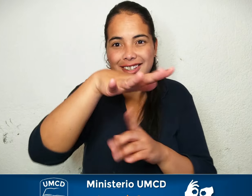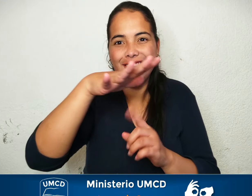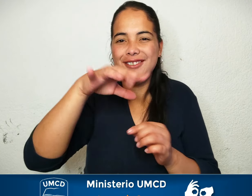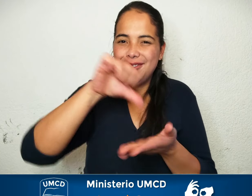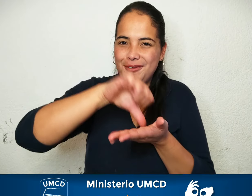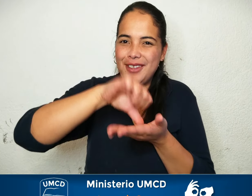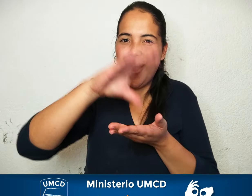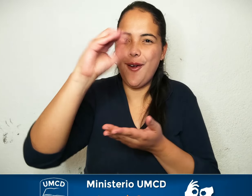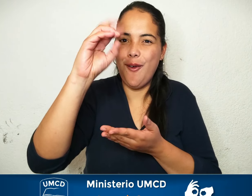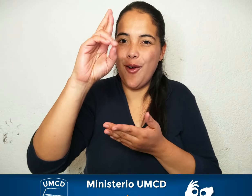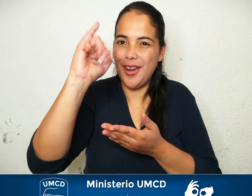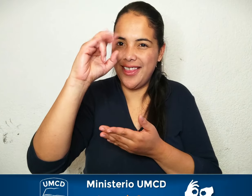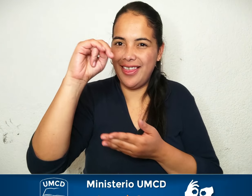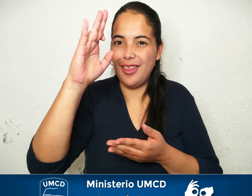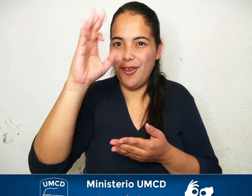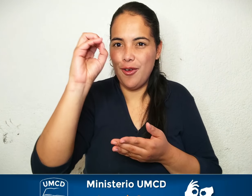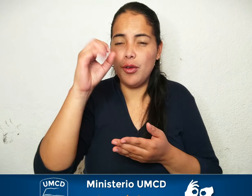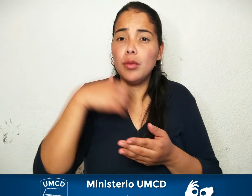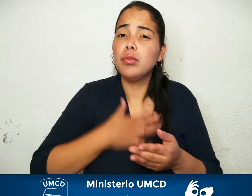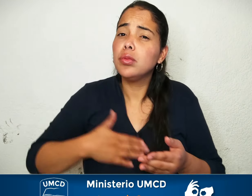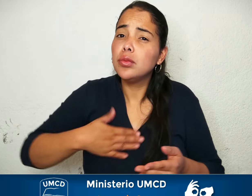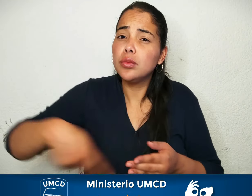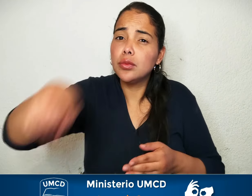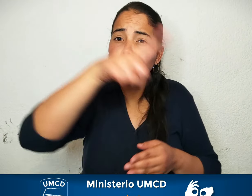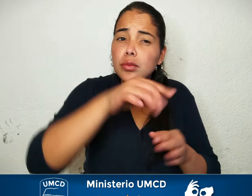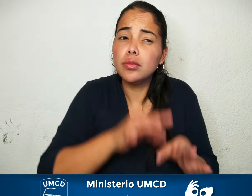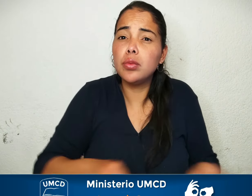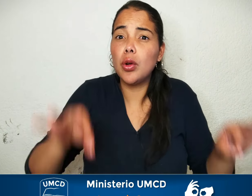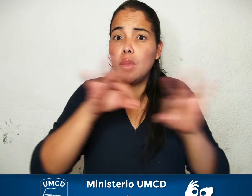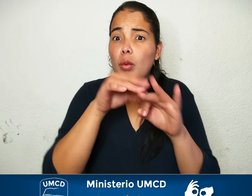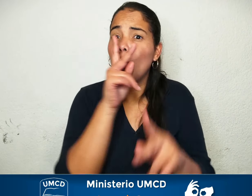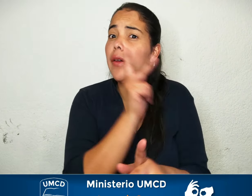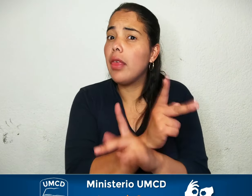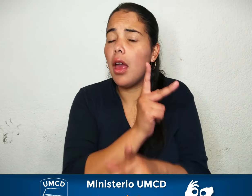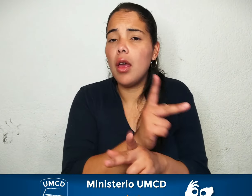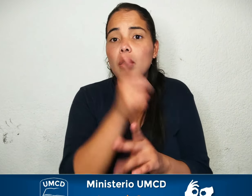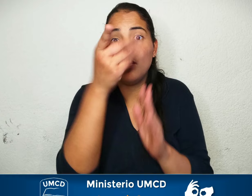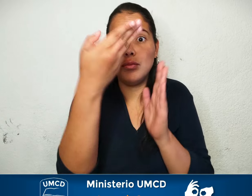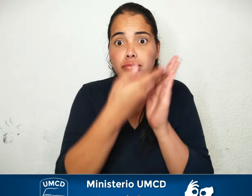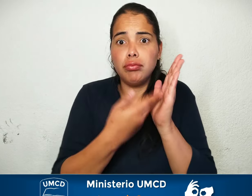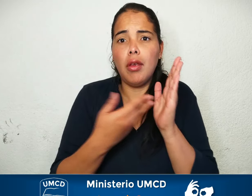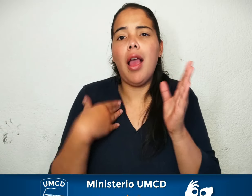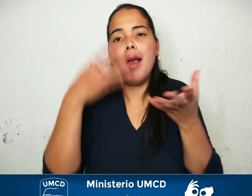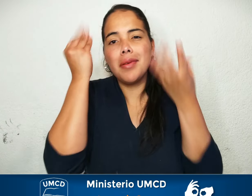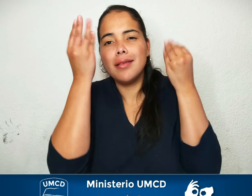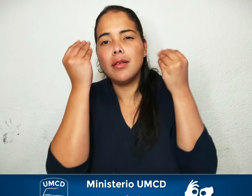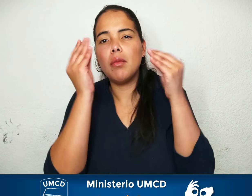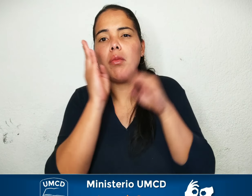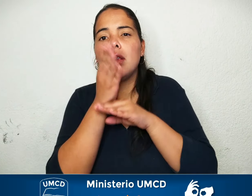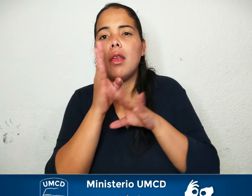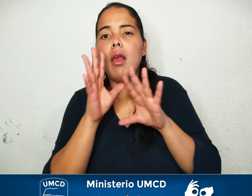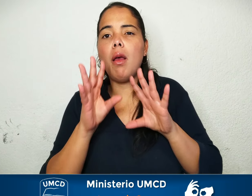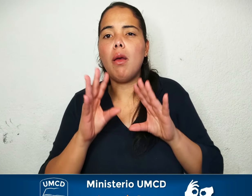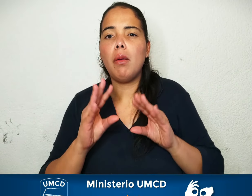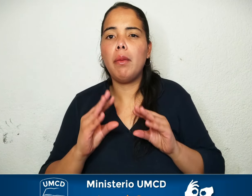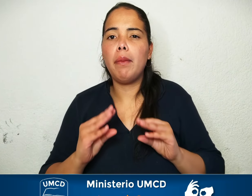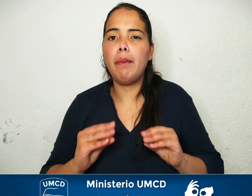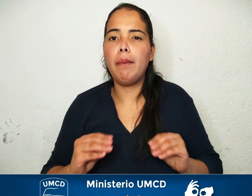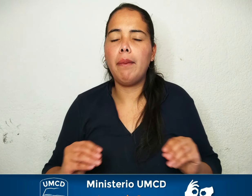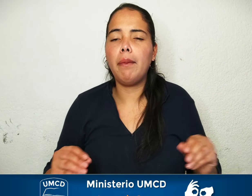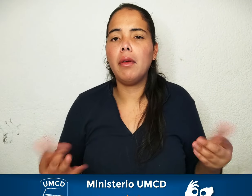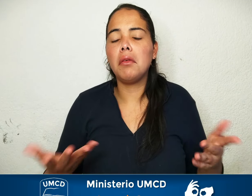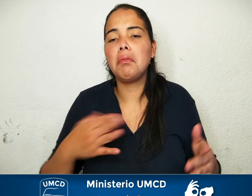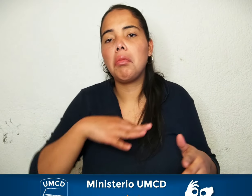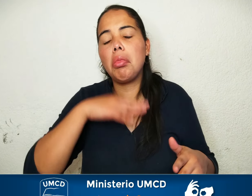en Corintio que deben recordar que el conocimiento puede envanecer. En otras palabras, él les decía,